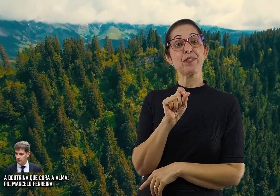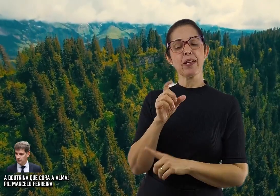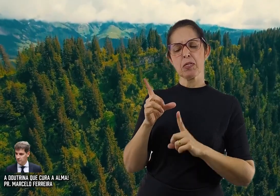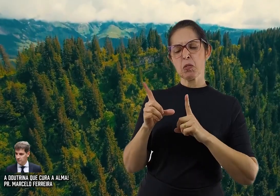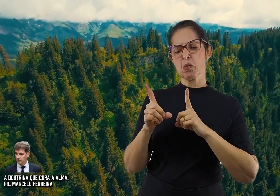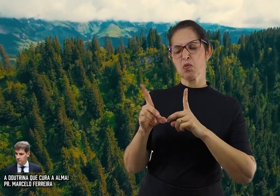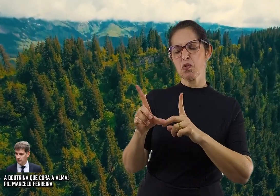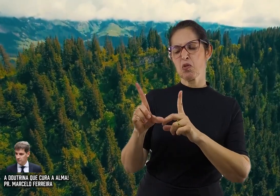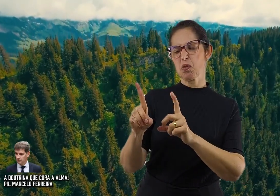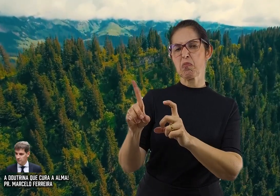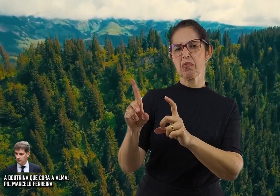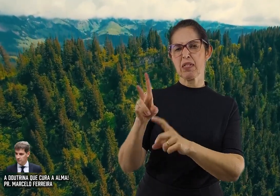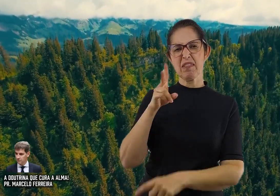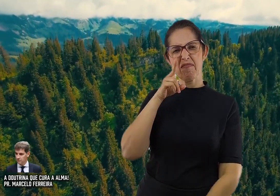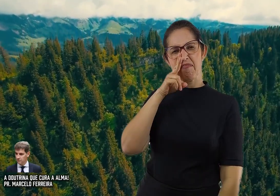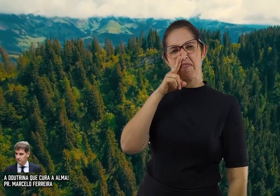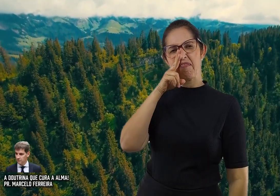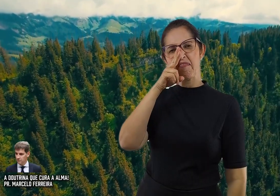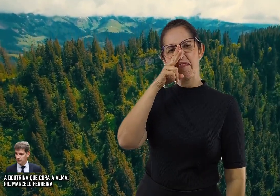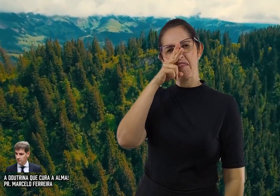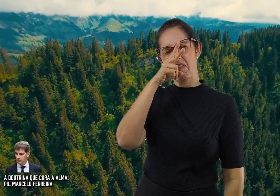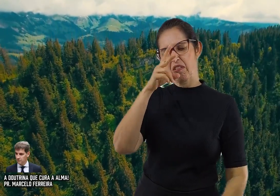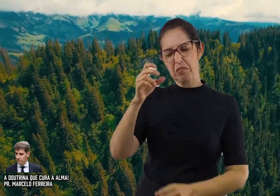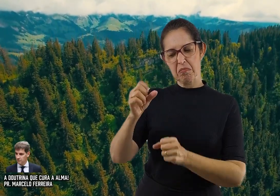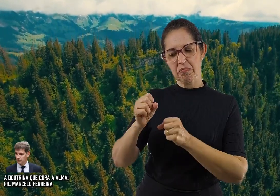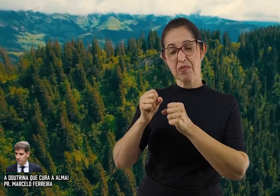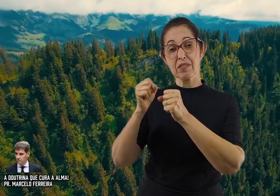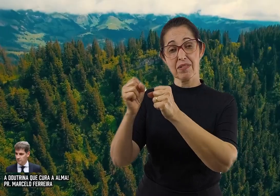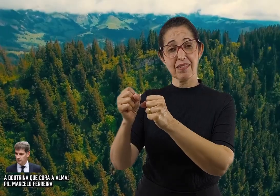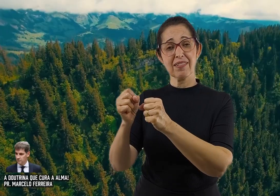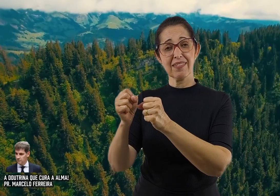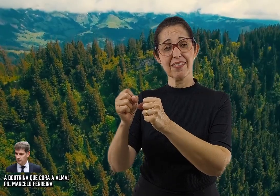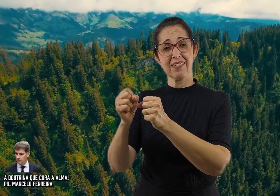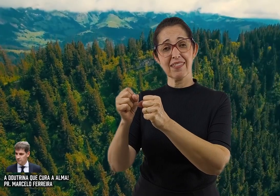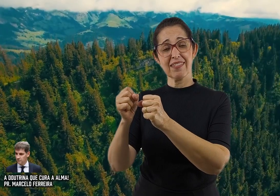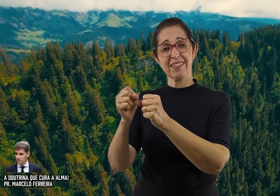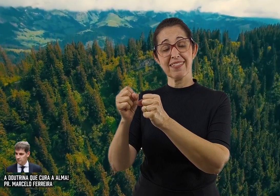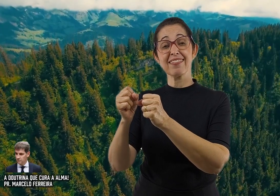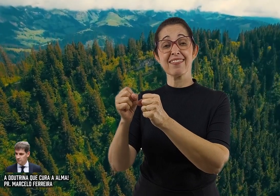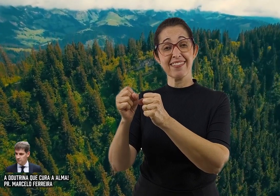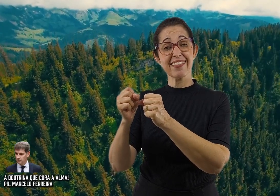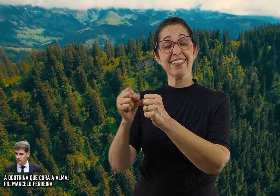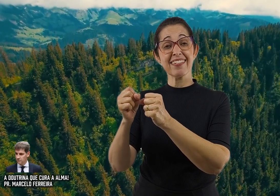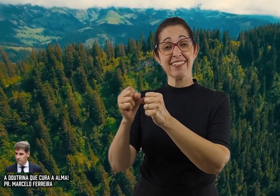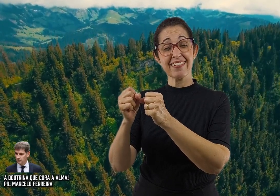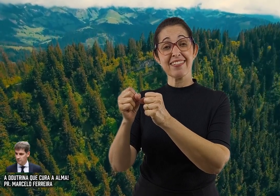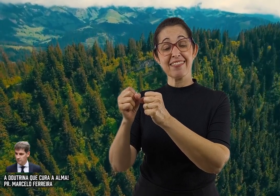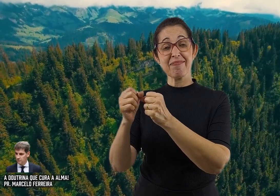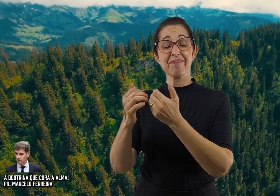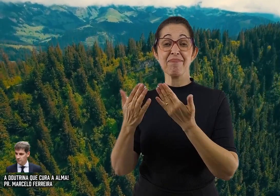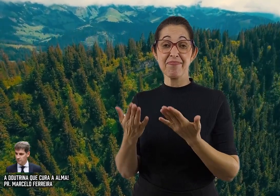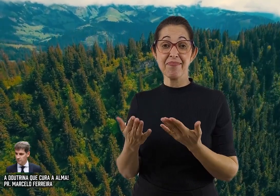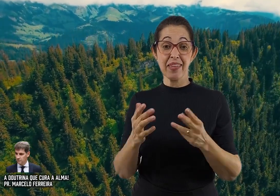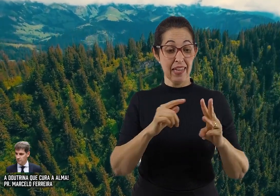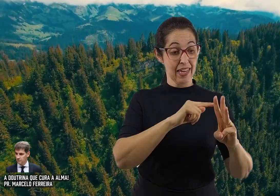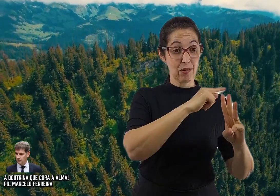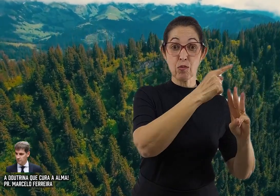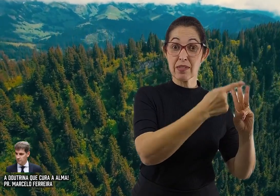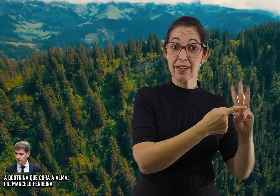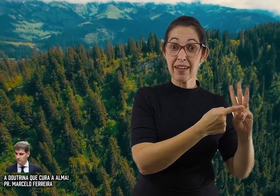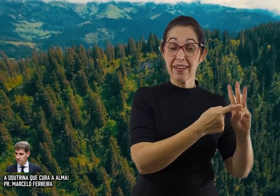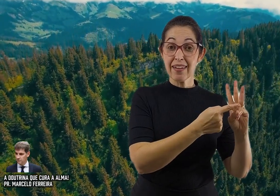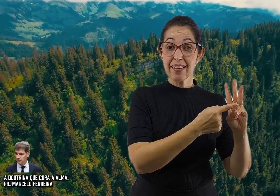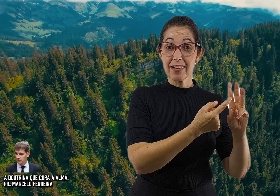em Deus. Esses homens são homens valiosíssimos, que eles são aqueles que nos